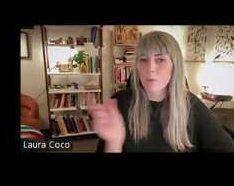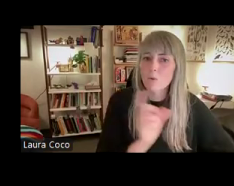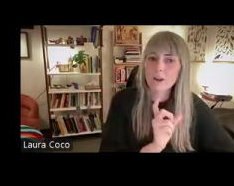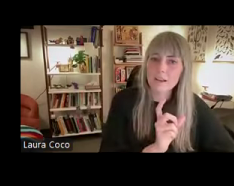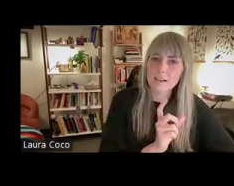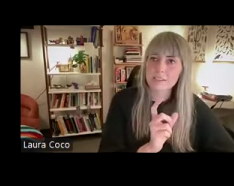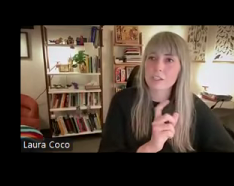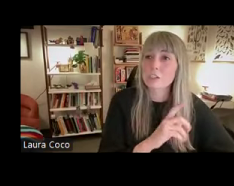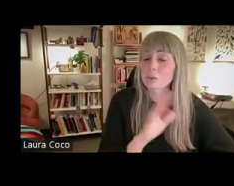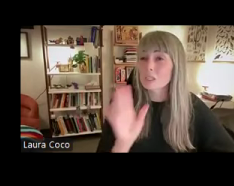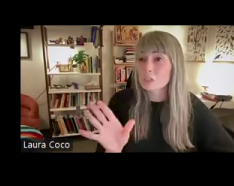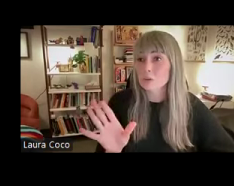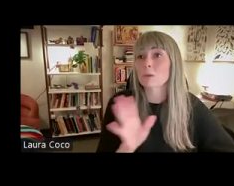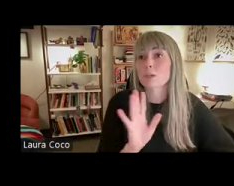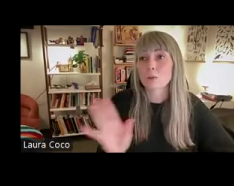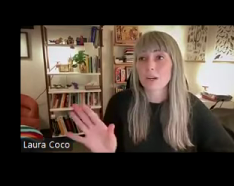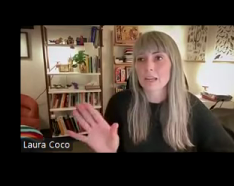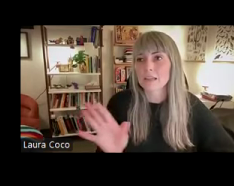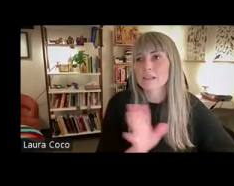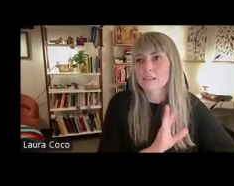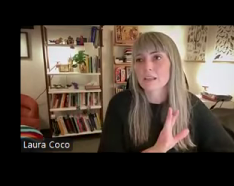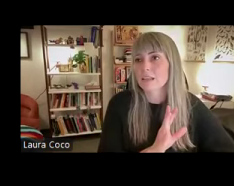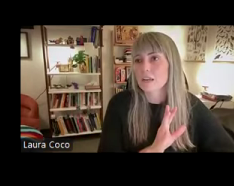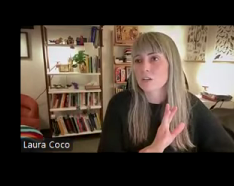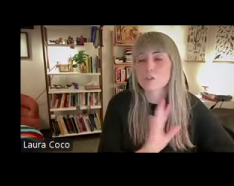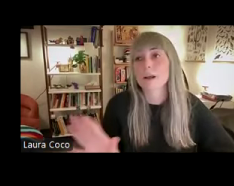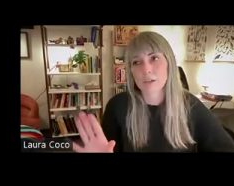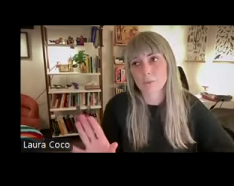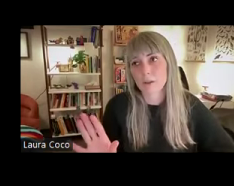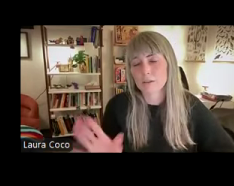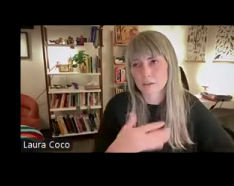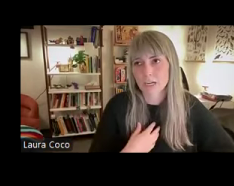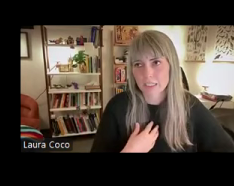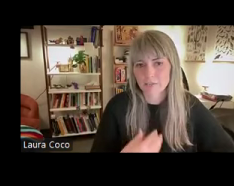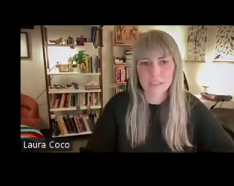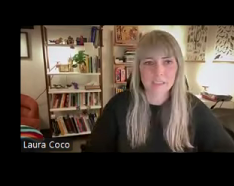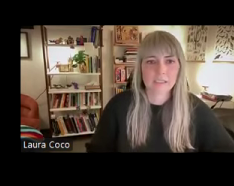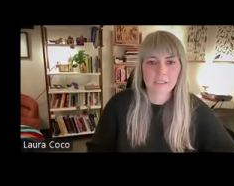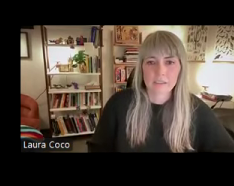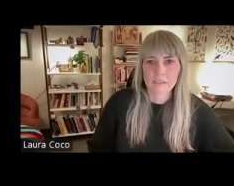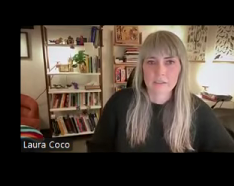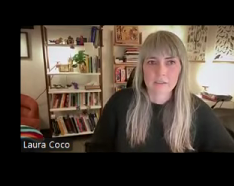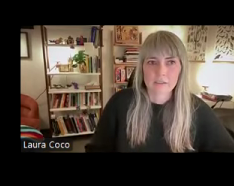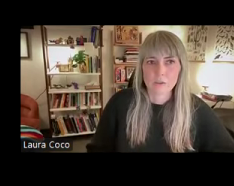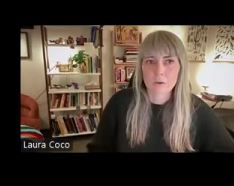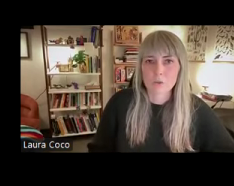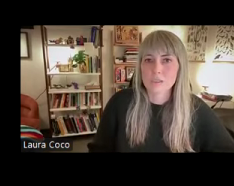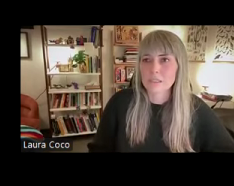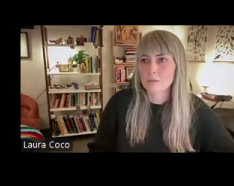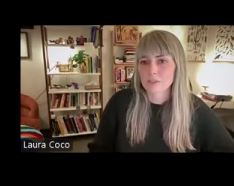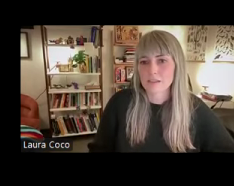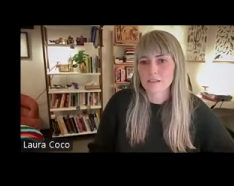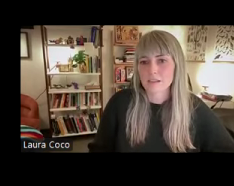bien escuchan y luego lo puse entre excelente, bien y justo o poco. Este grupo dijeron que